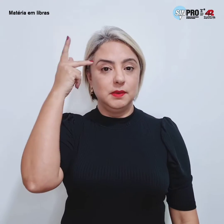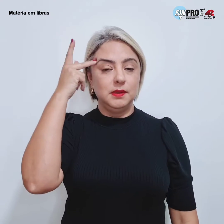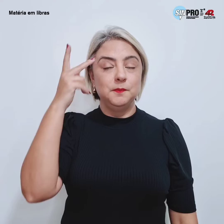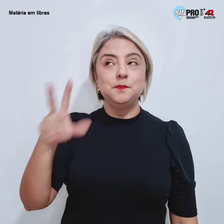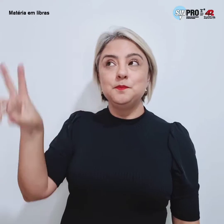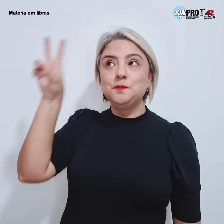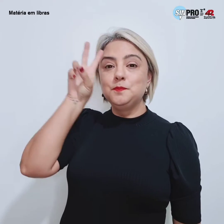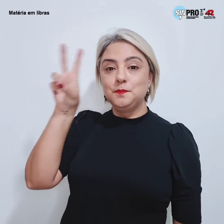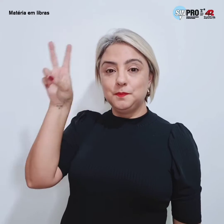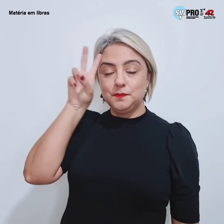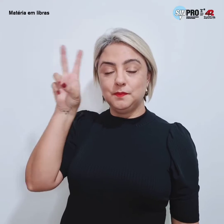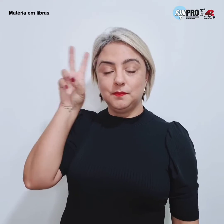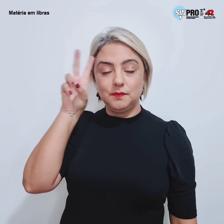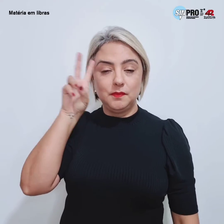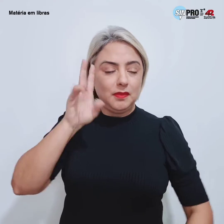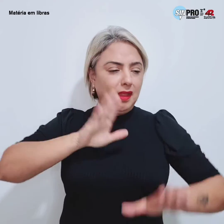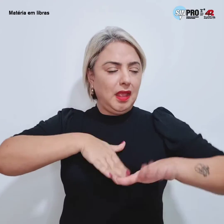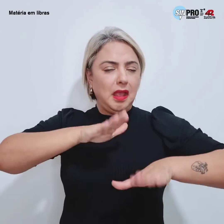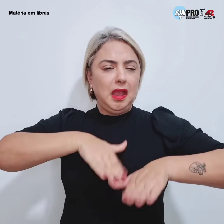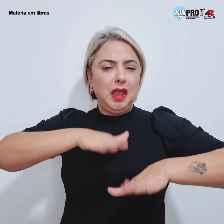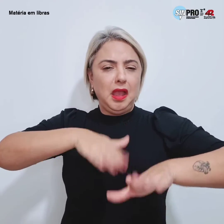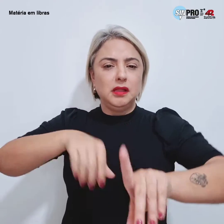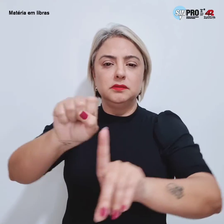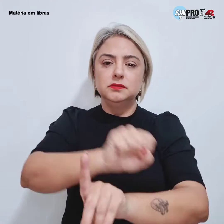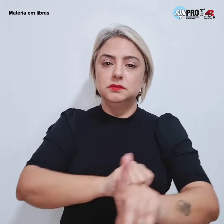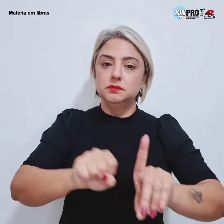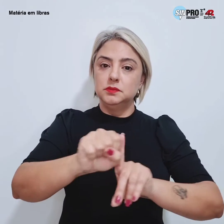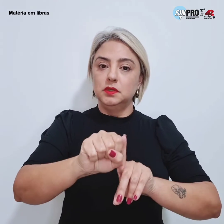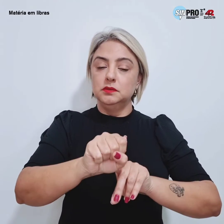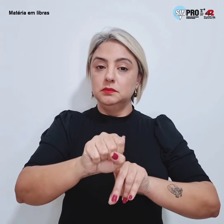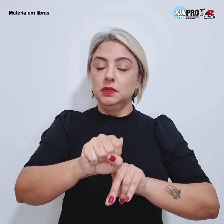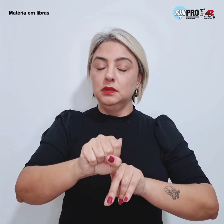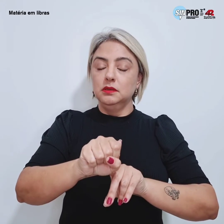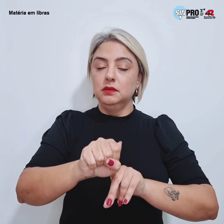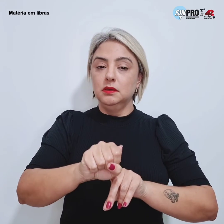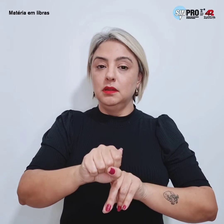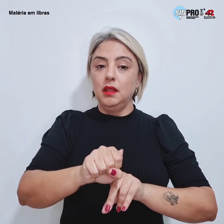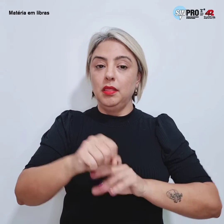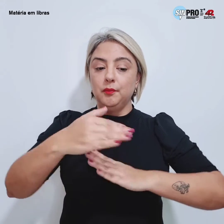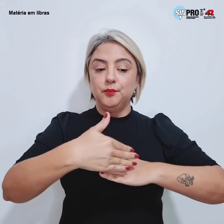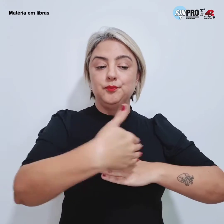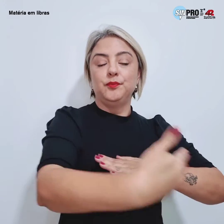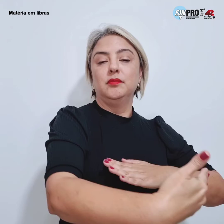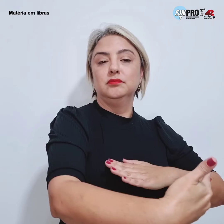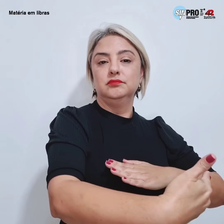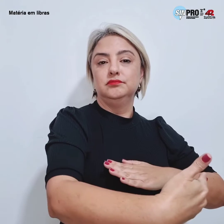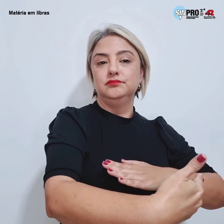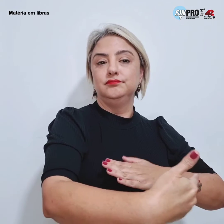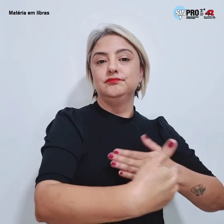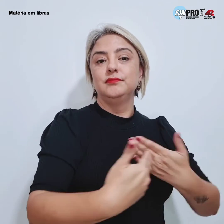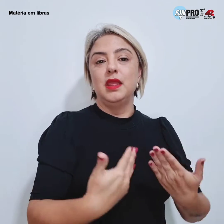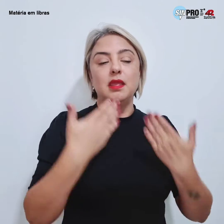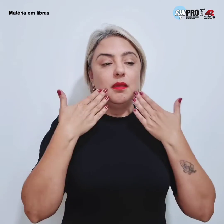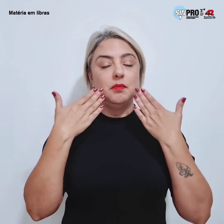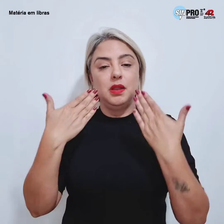Historicamente, atos de movimentos sociais são marginalizados e apresentados como